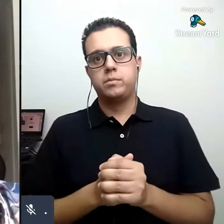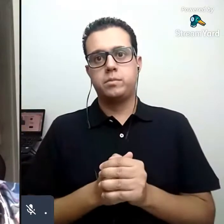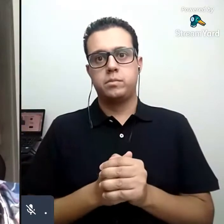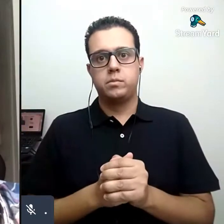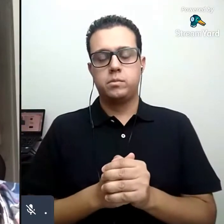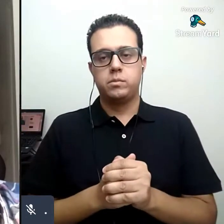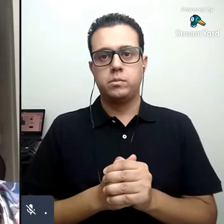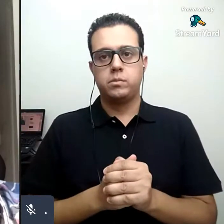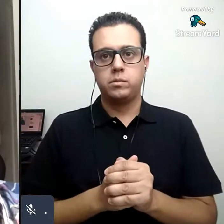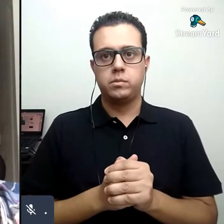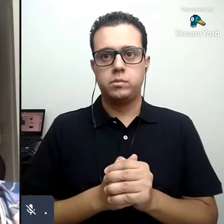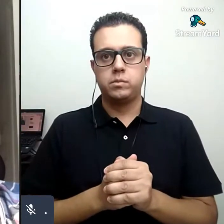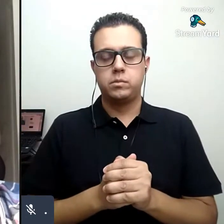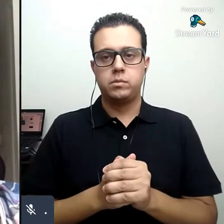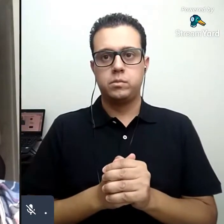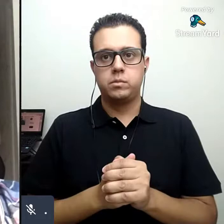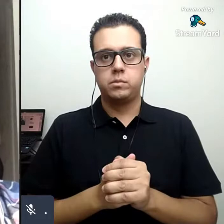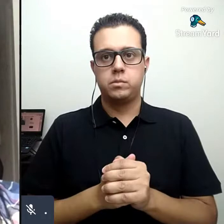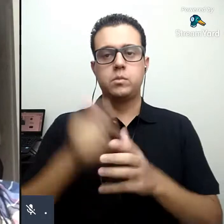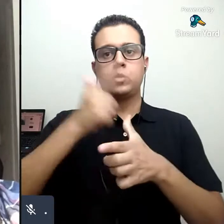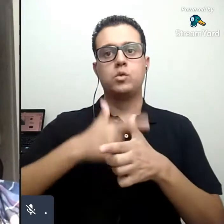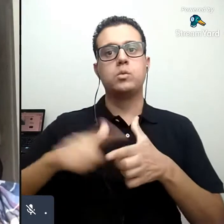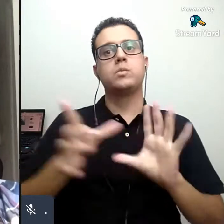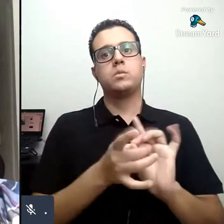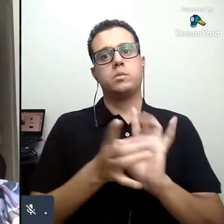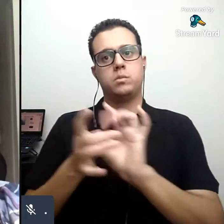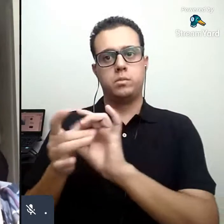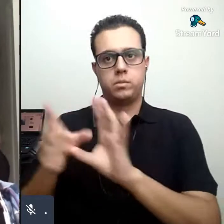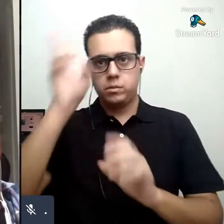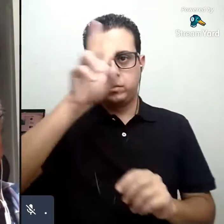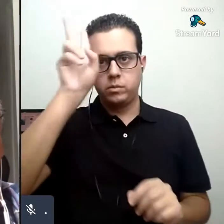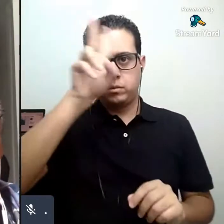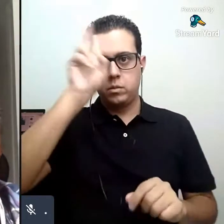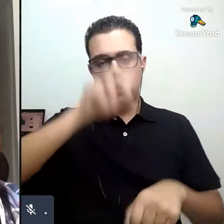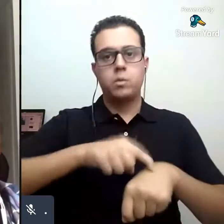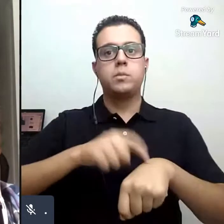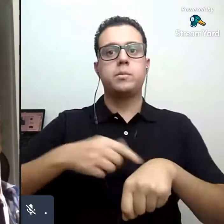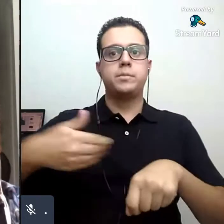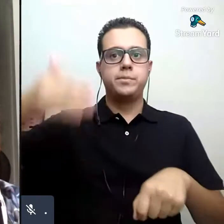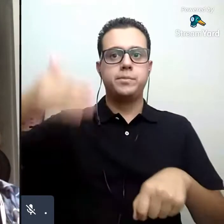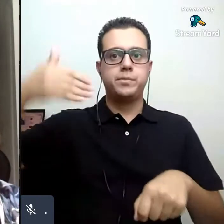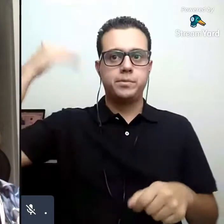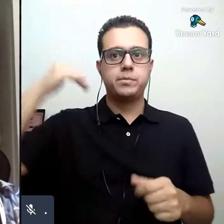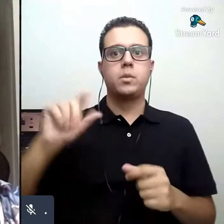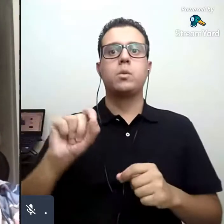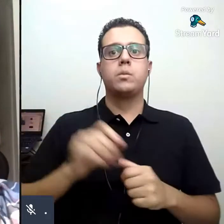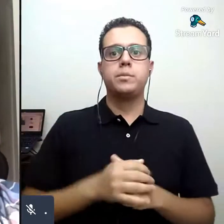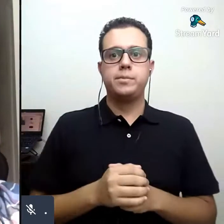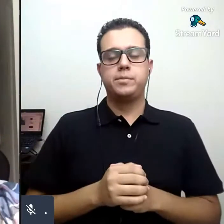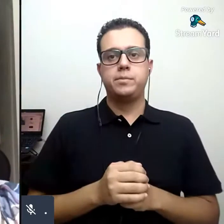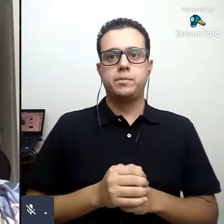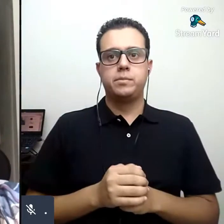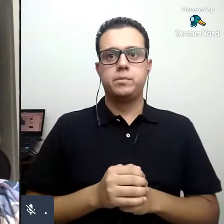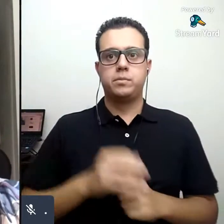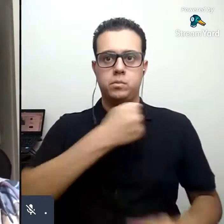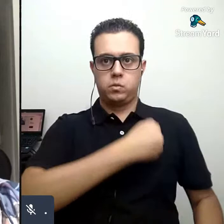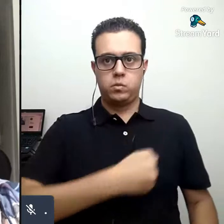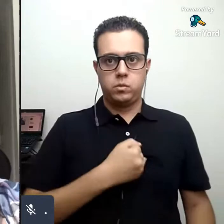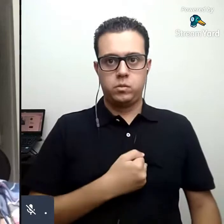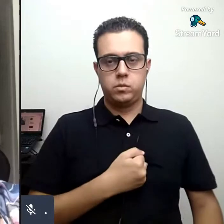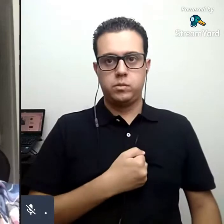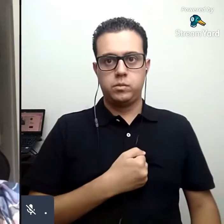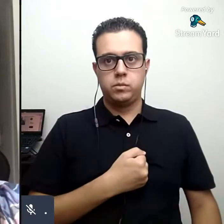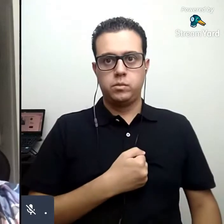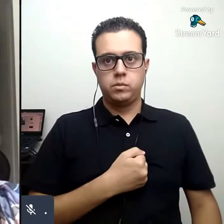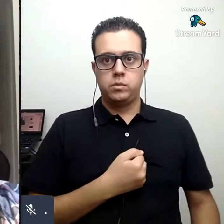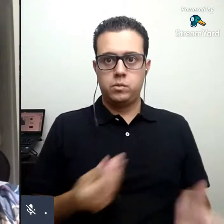da parte do contexto histórico, o momento em que João colocou este